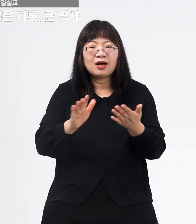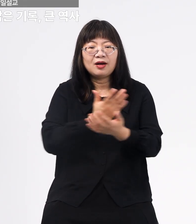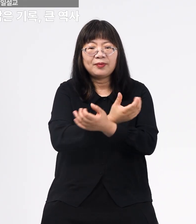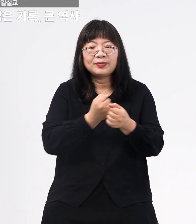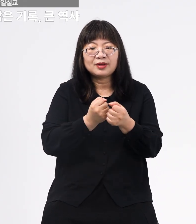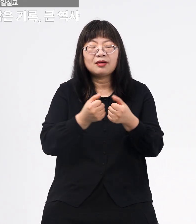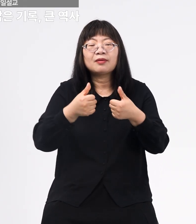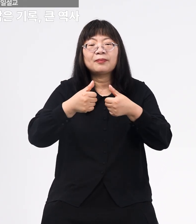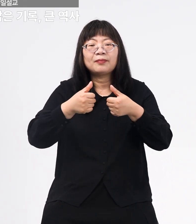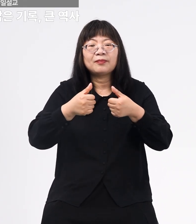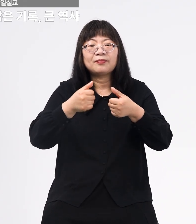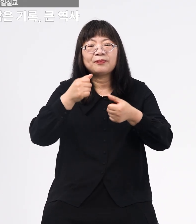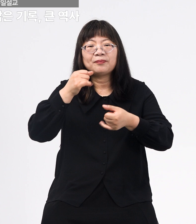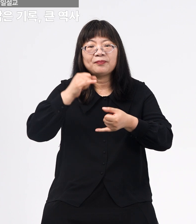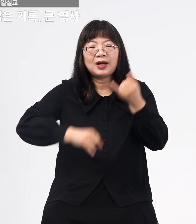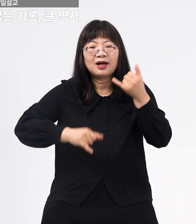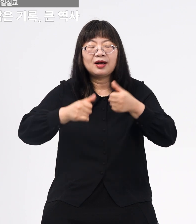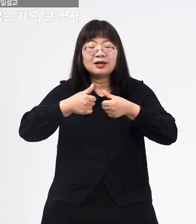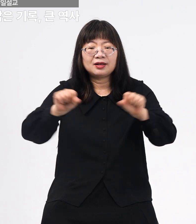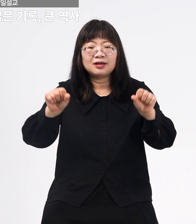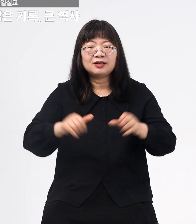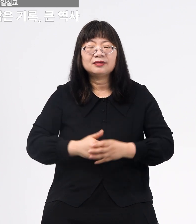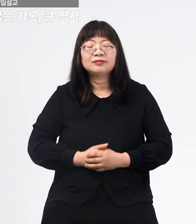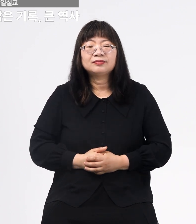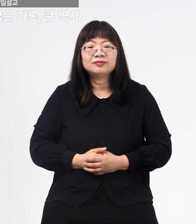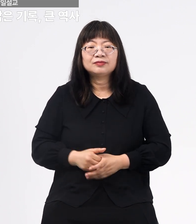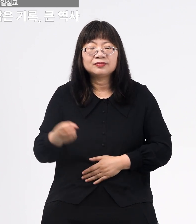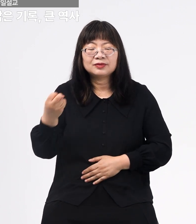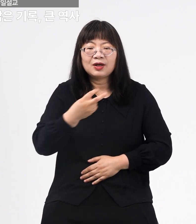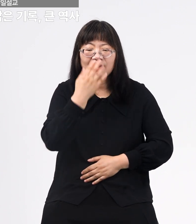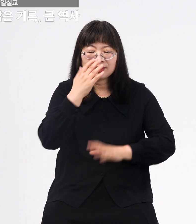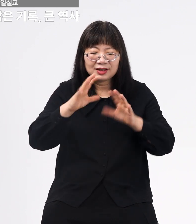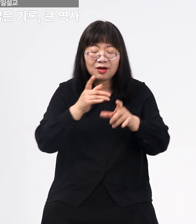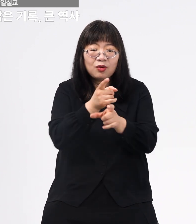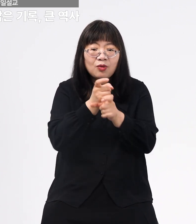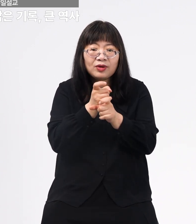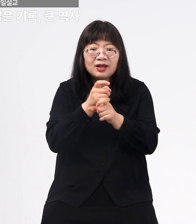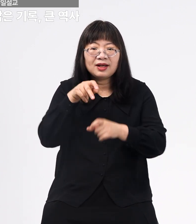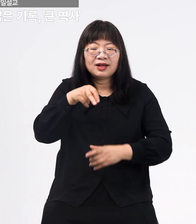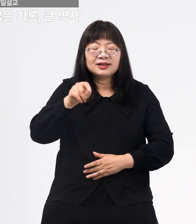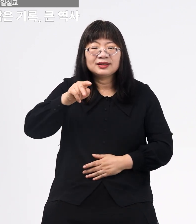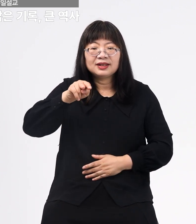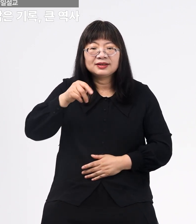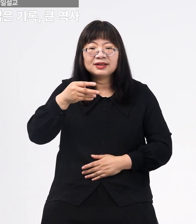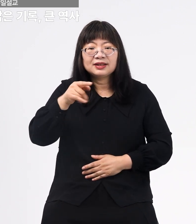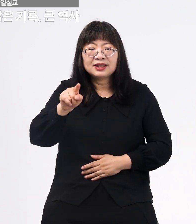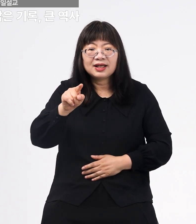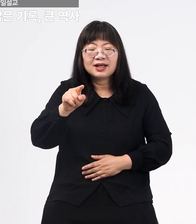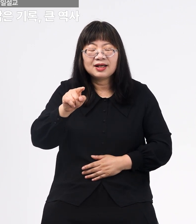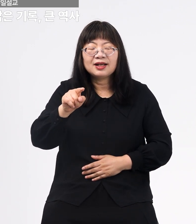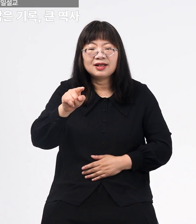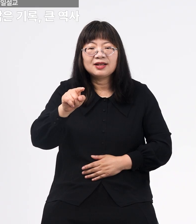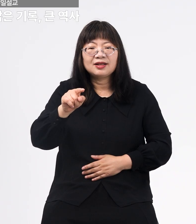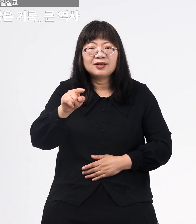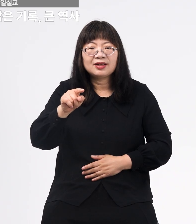겁니다. 그리고 이스라엘의 원수인 시스라의